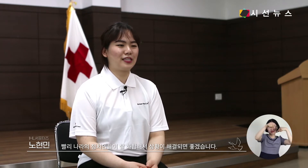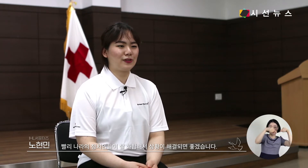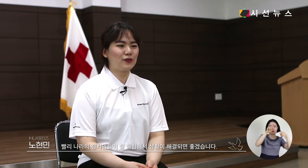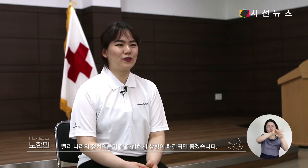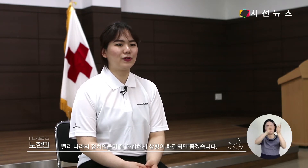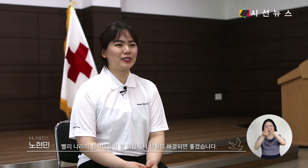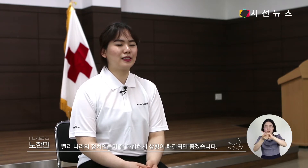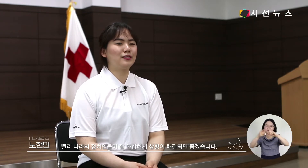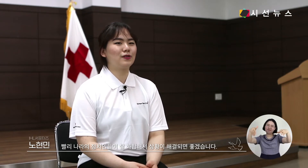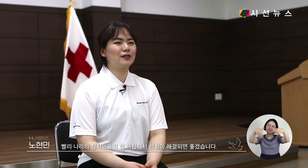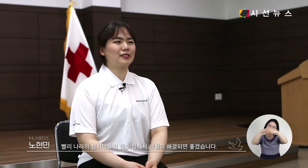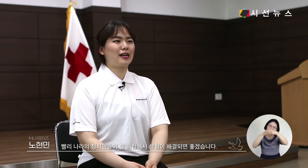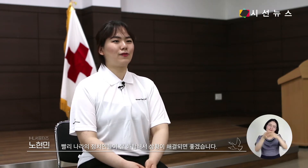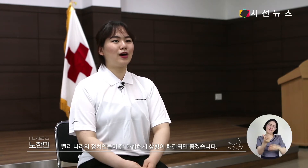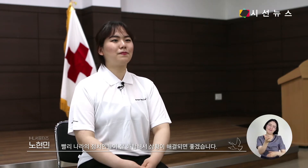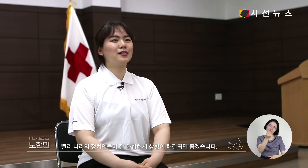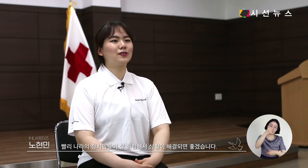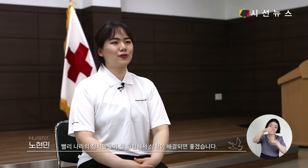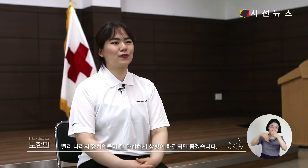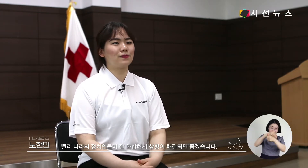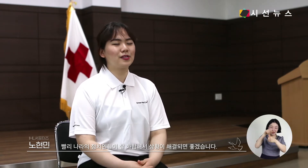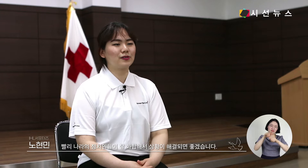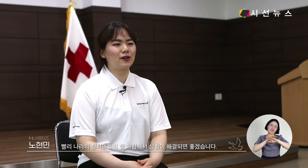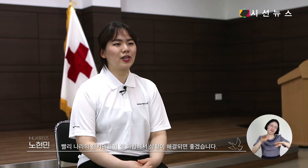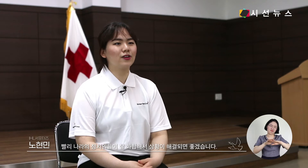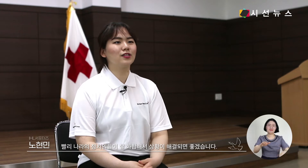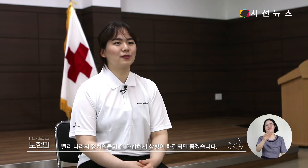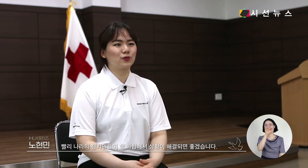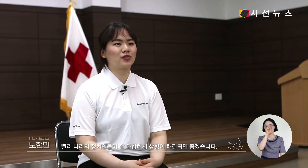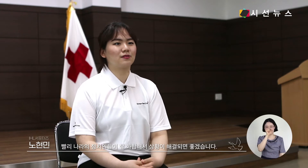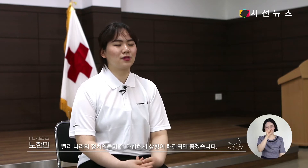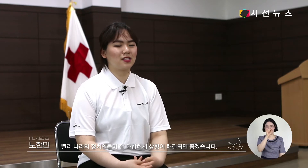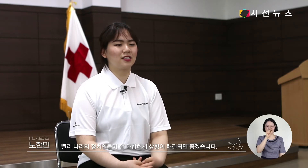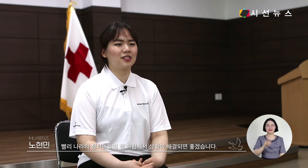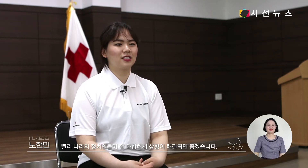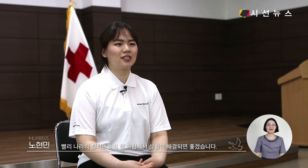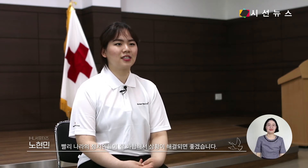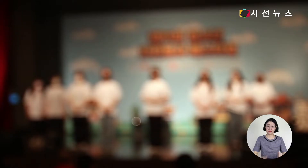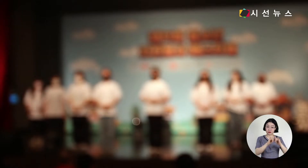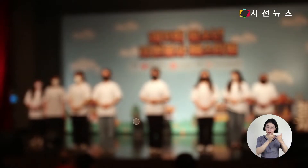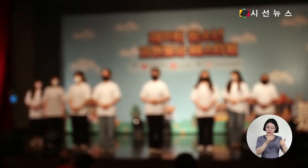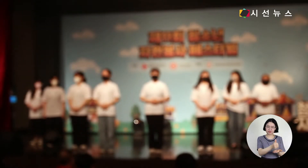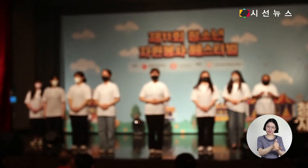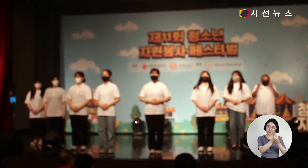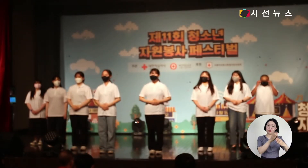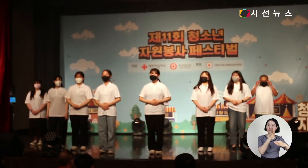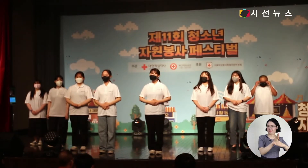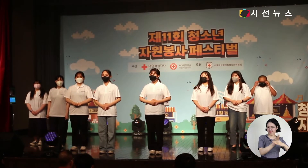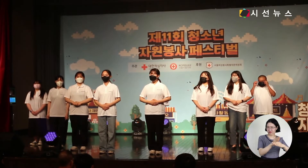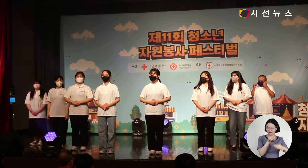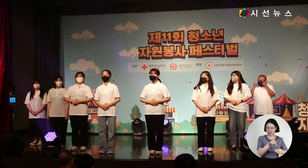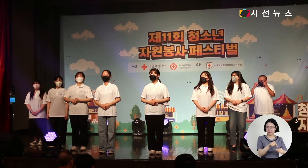정치인 분들께서 잘 화합하셔서 빨리 상황이 해결됐으면 좋겠습니다.